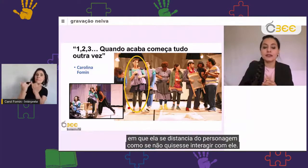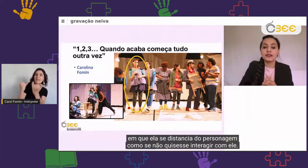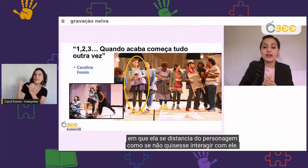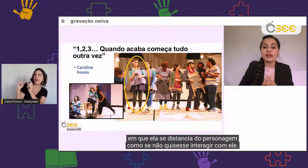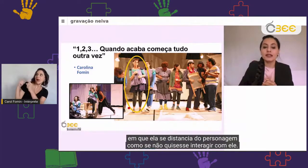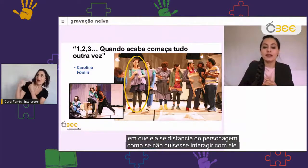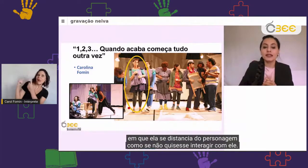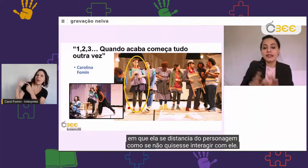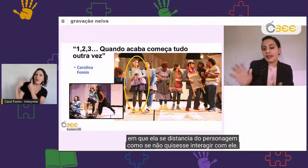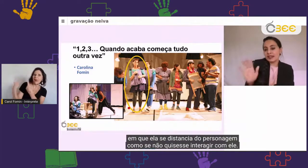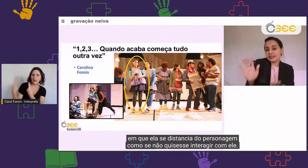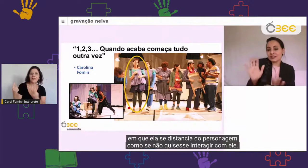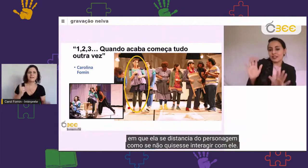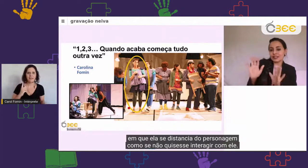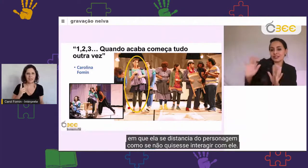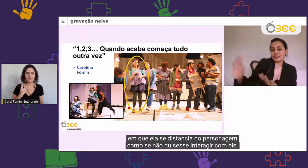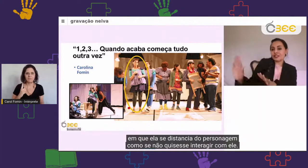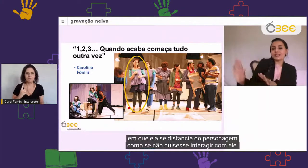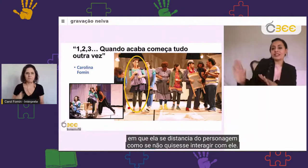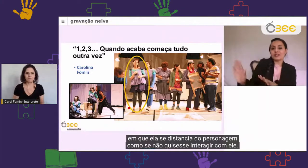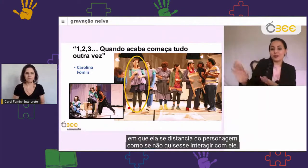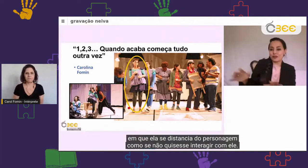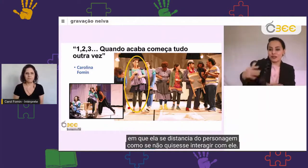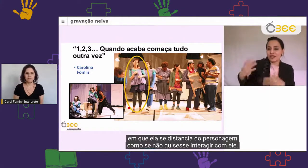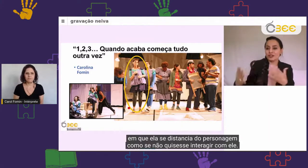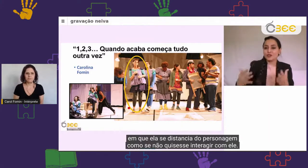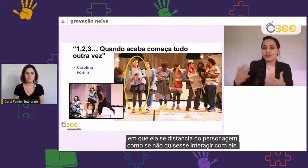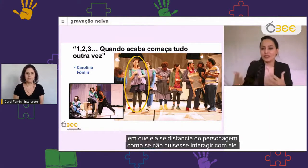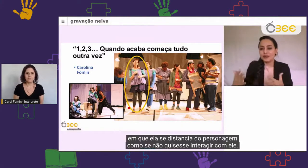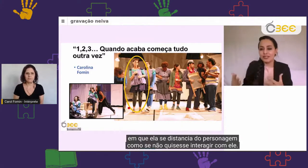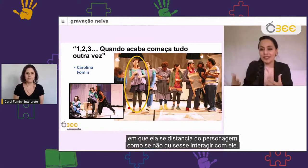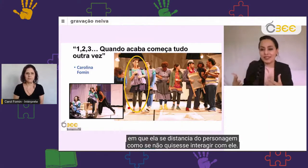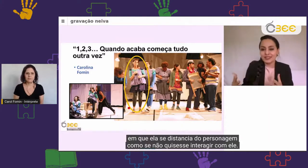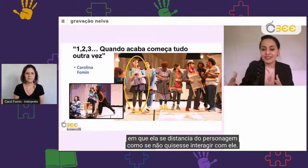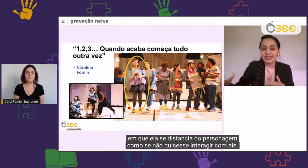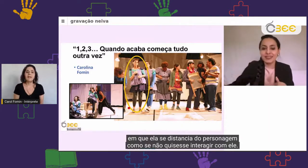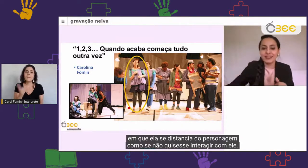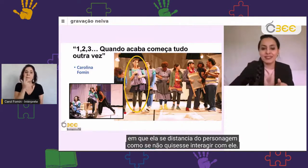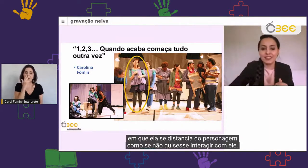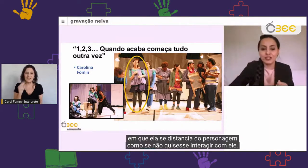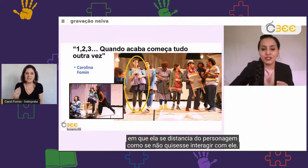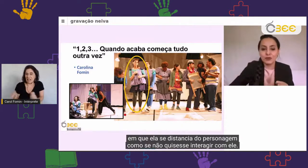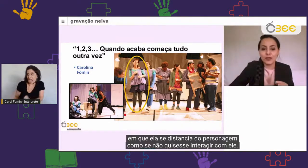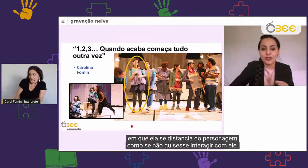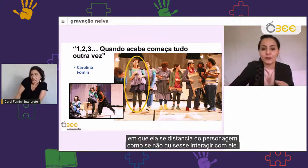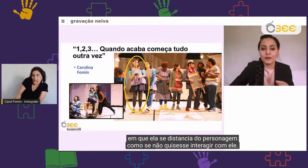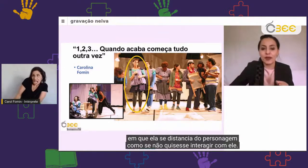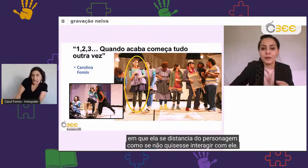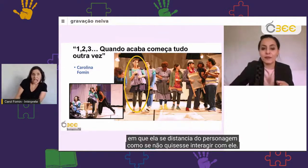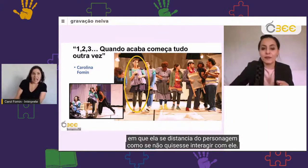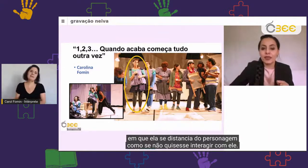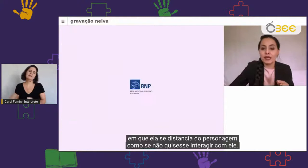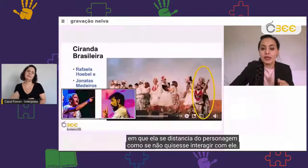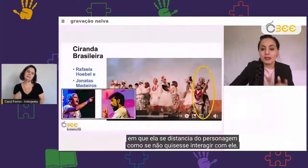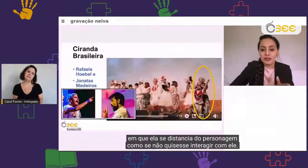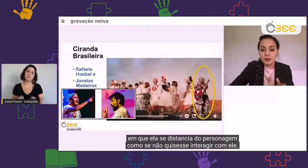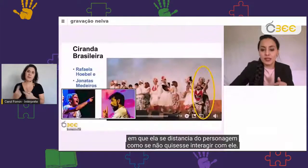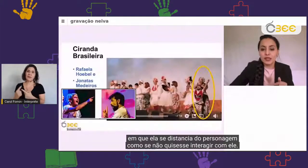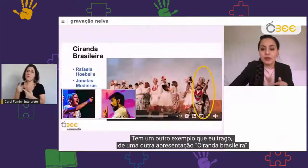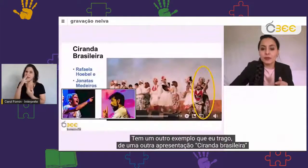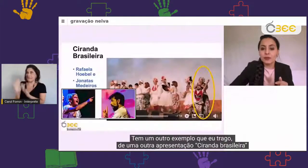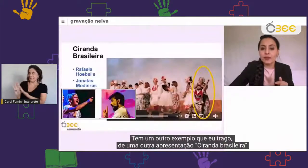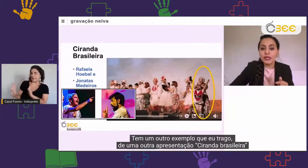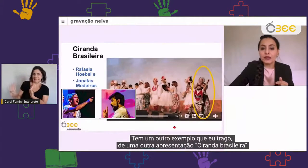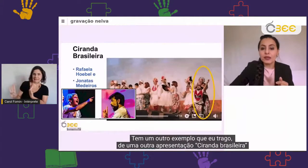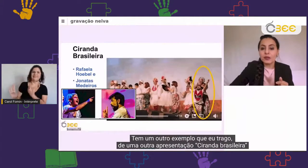da peça, em que ela se distancia do personagem como se não quisesse interagir com ele, tá? Esse